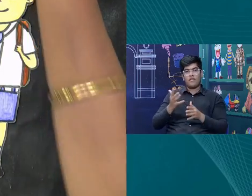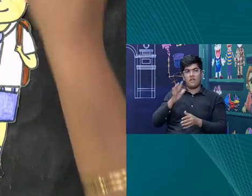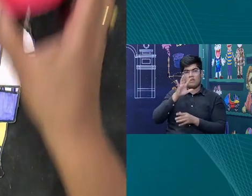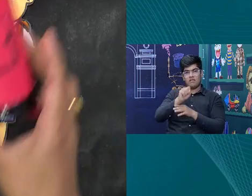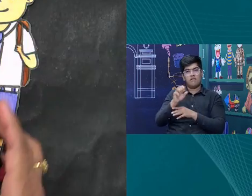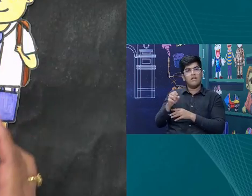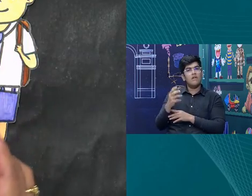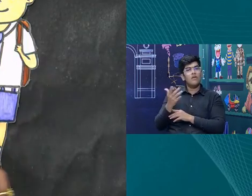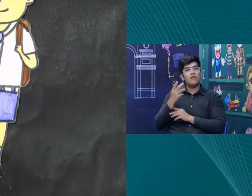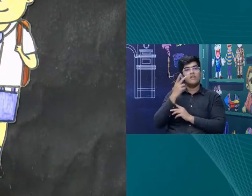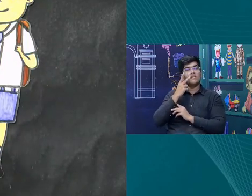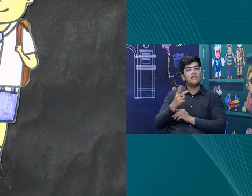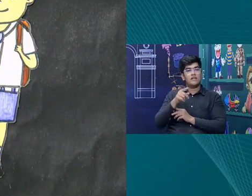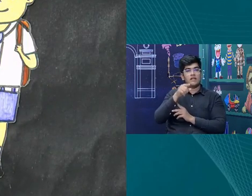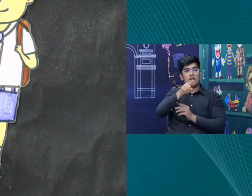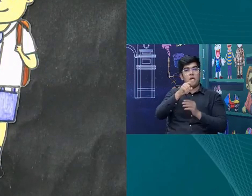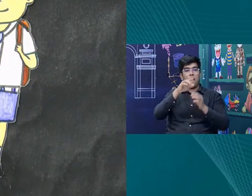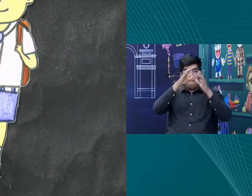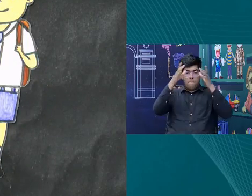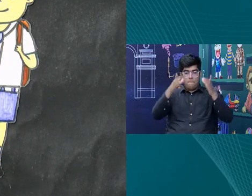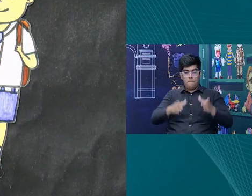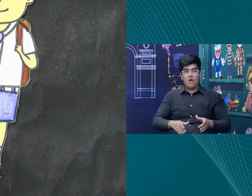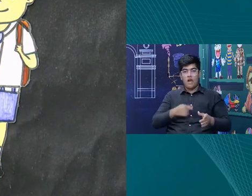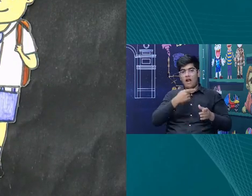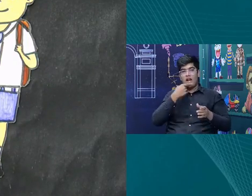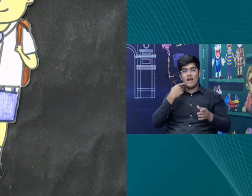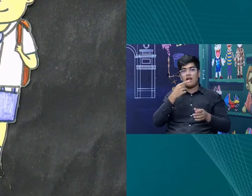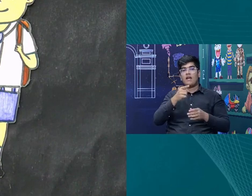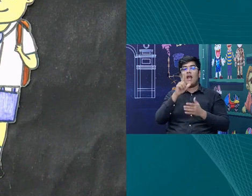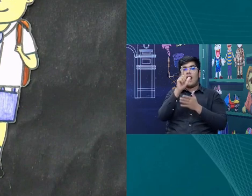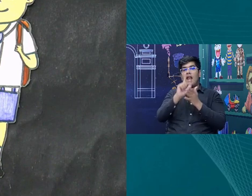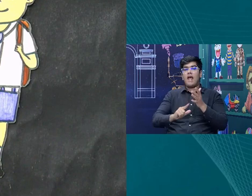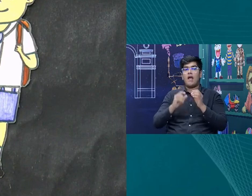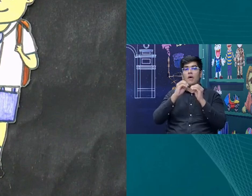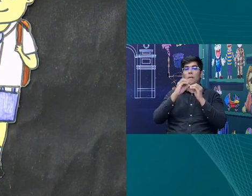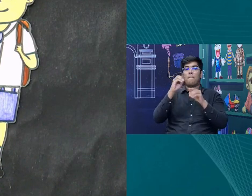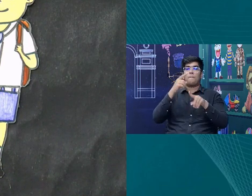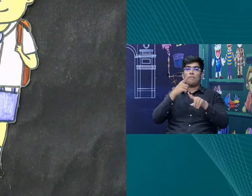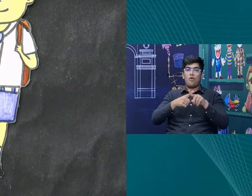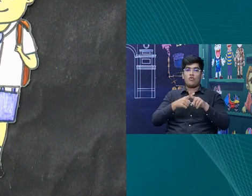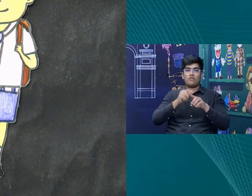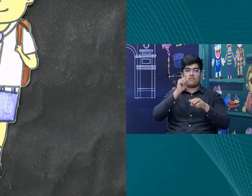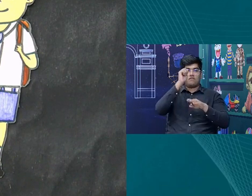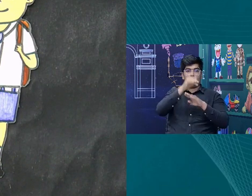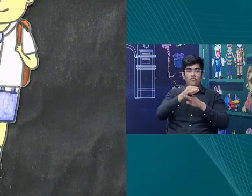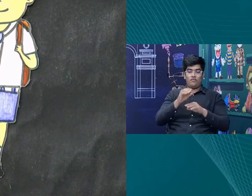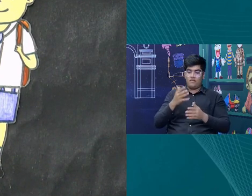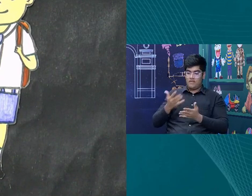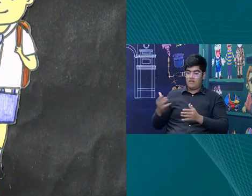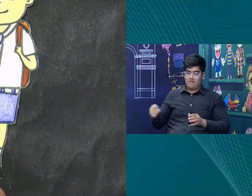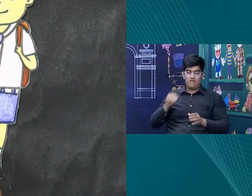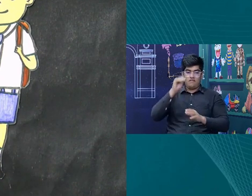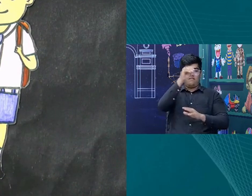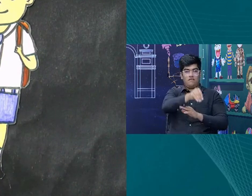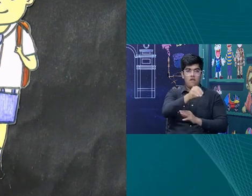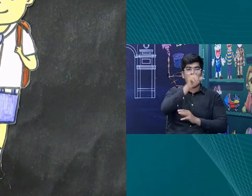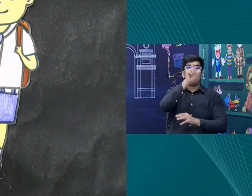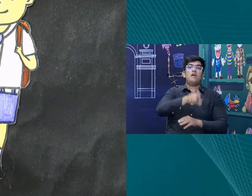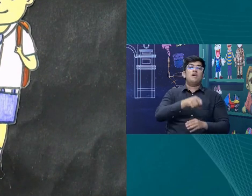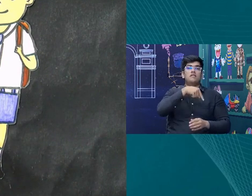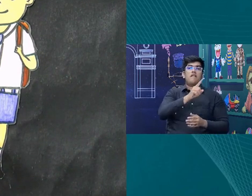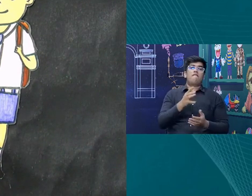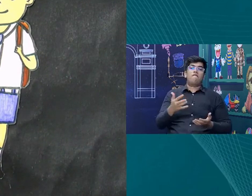हैं हमारे पास, जैसे ये एक letter box, जिसको post box भी बोलते हैं, इसके अंदर आप देख